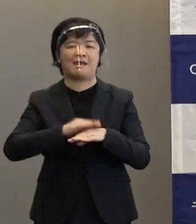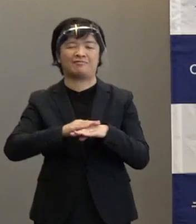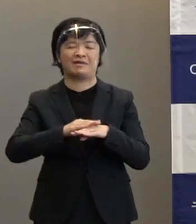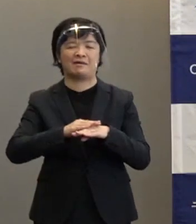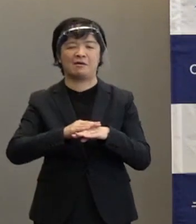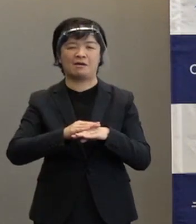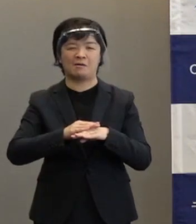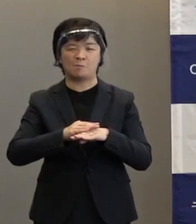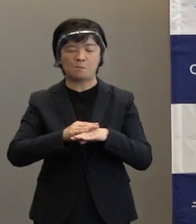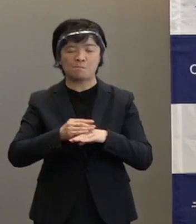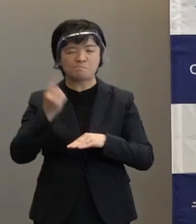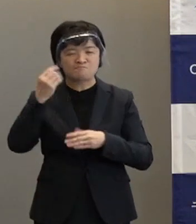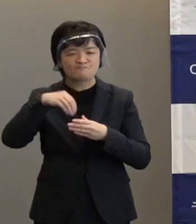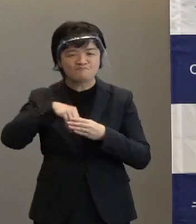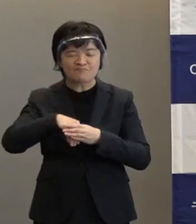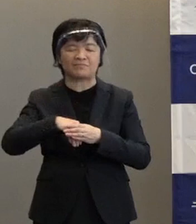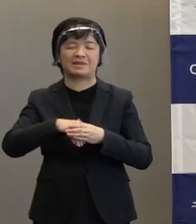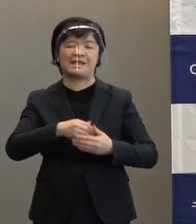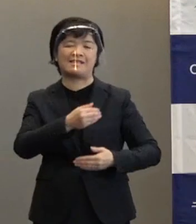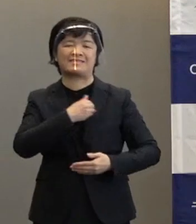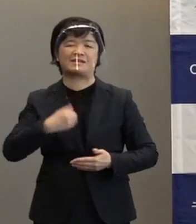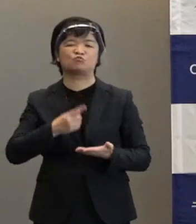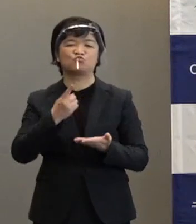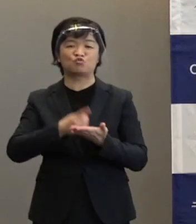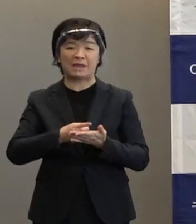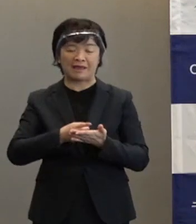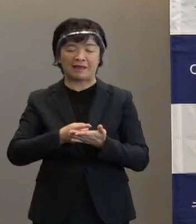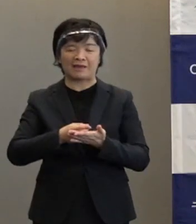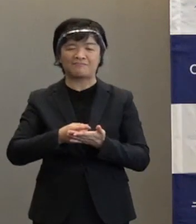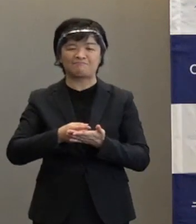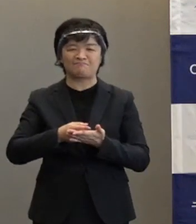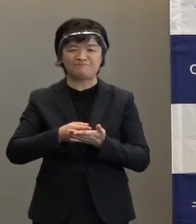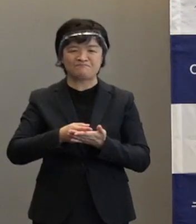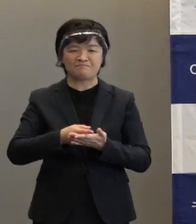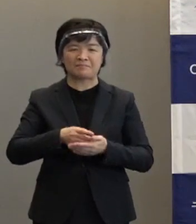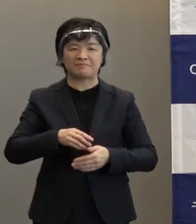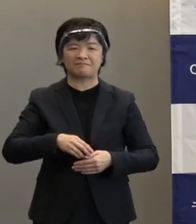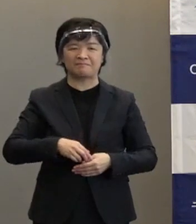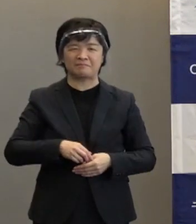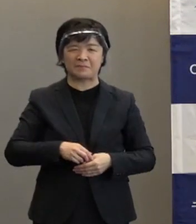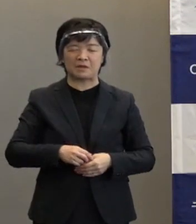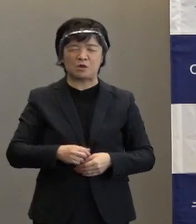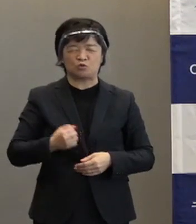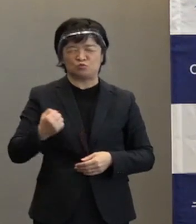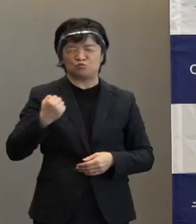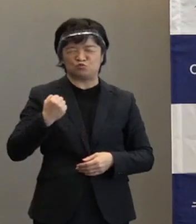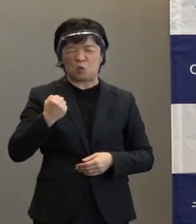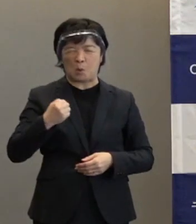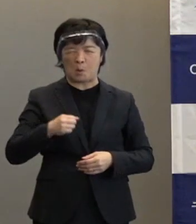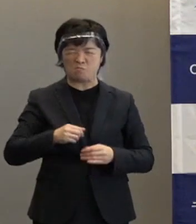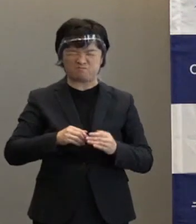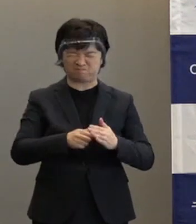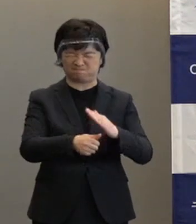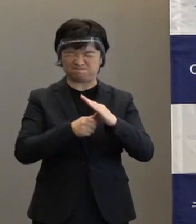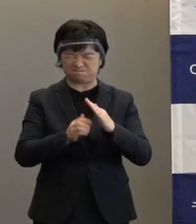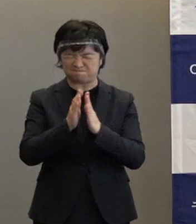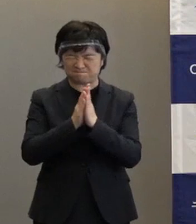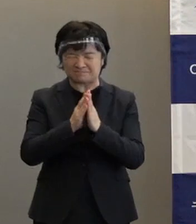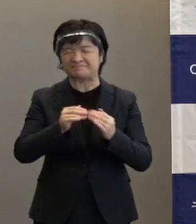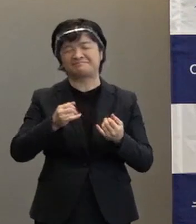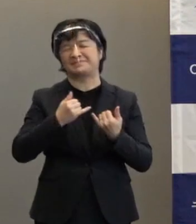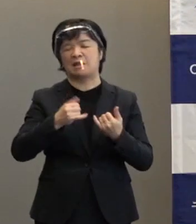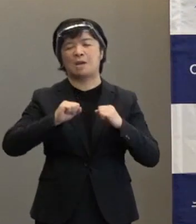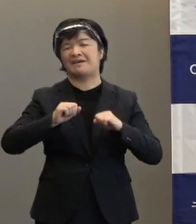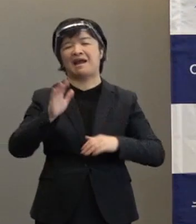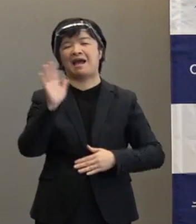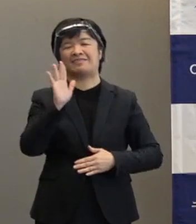できる限り、そのなんていうんですかね、あの全体に対して、強い行動自粛を求めるようなことあの局面を作ら